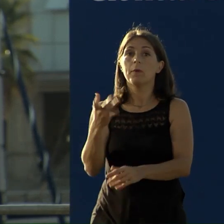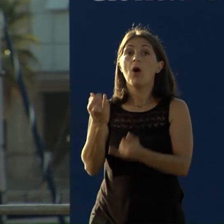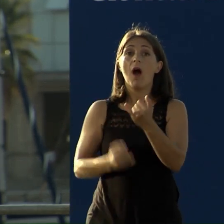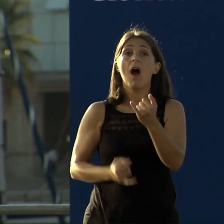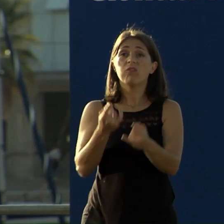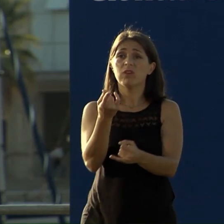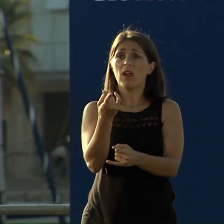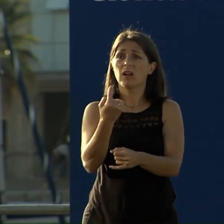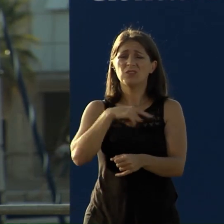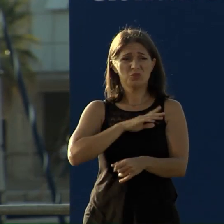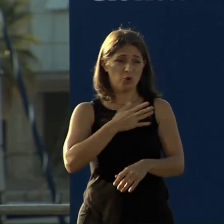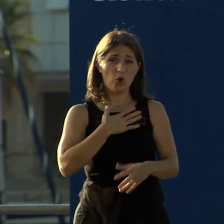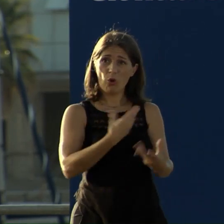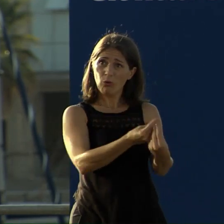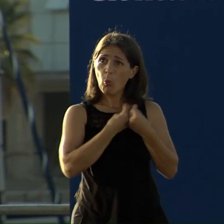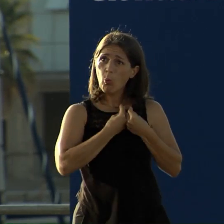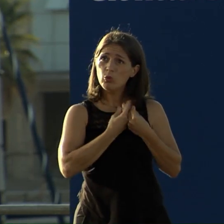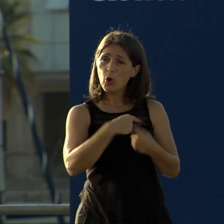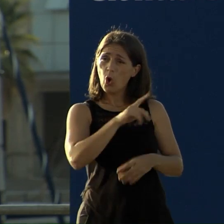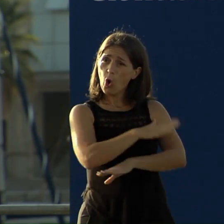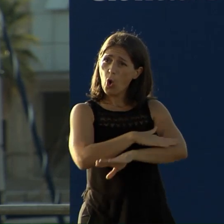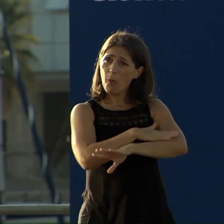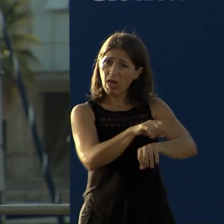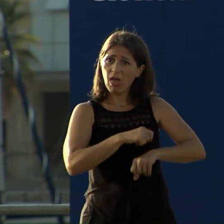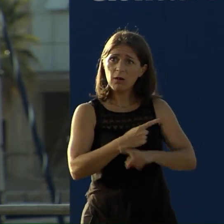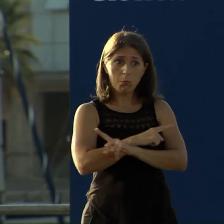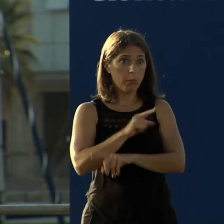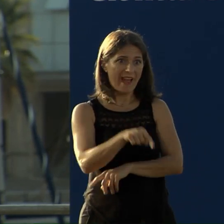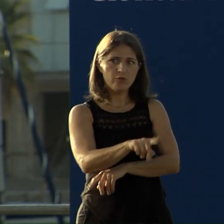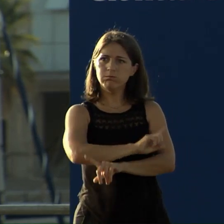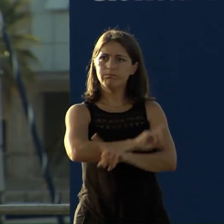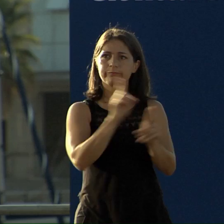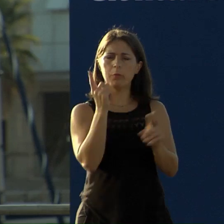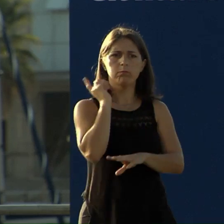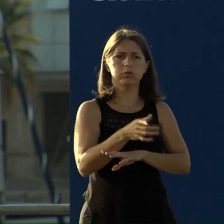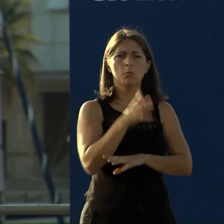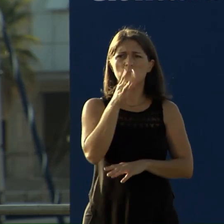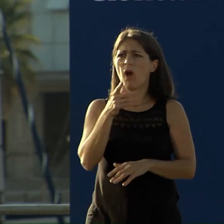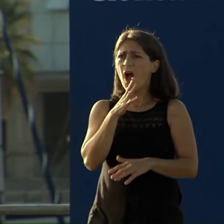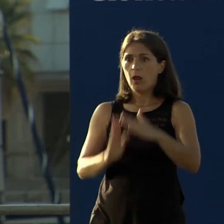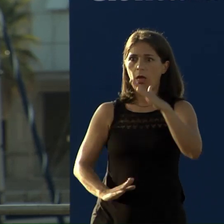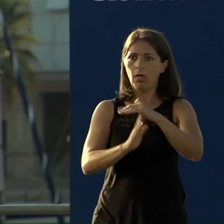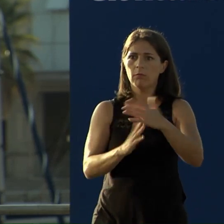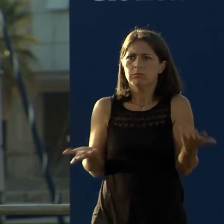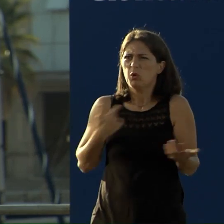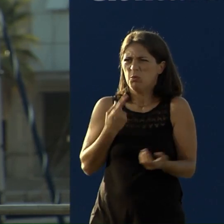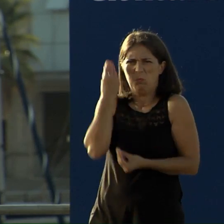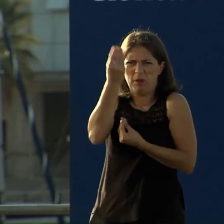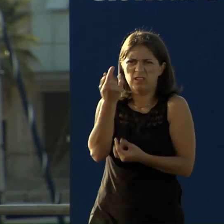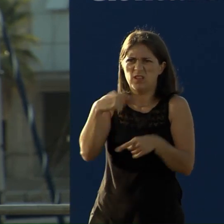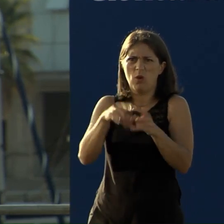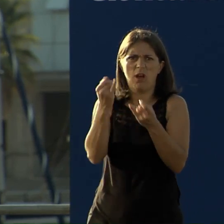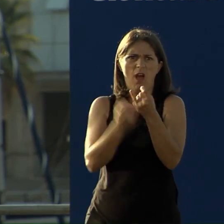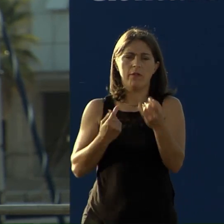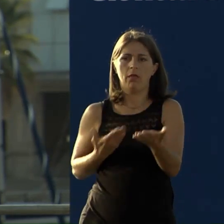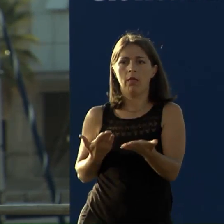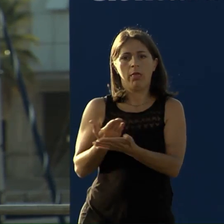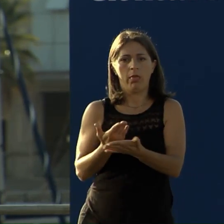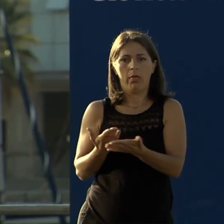prohibieron gobernar con nosotros. Por eso estamos en una situación de bloqueo. Porque no se deciden. Vosotros pensáis que es razonable seguir